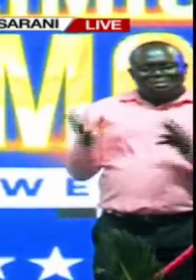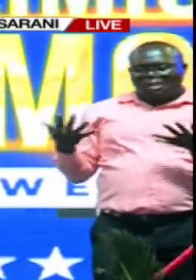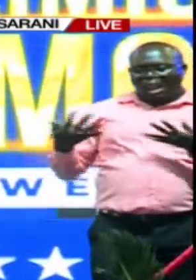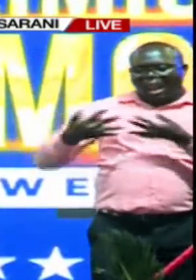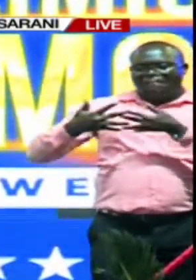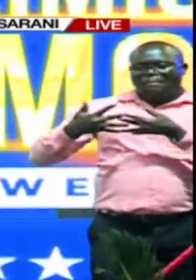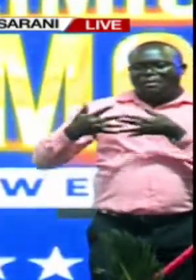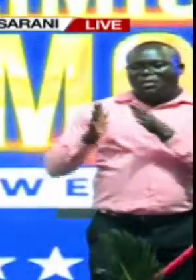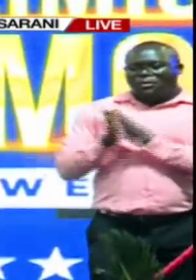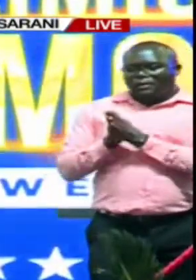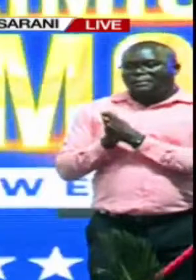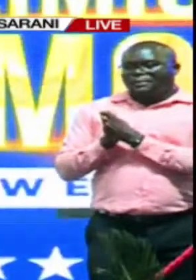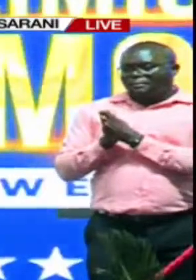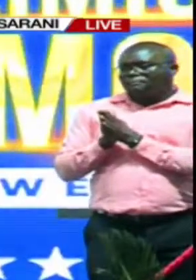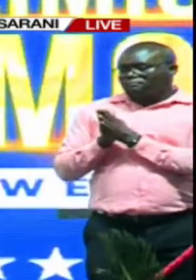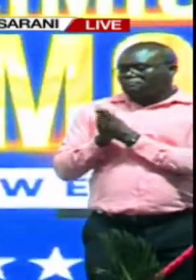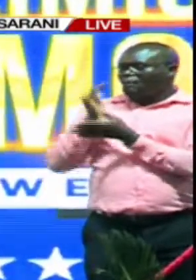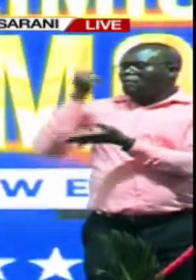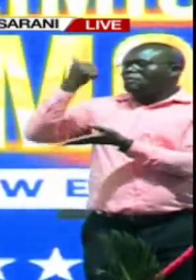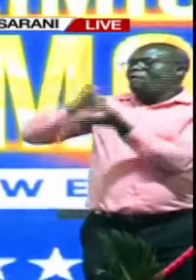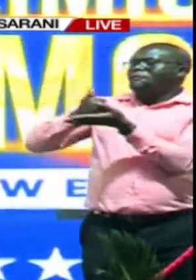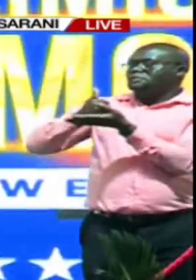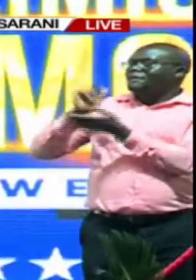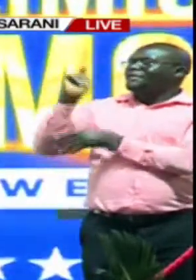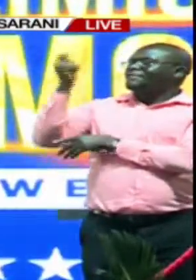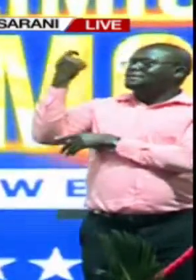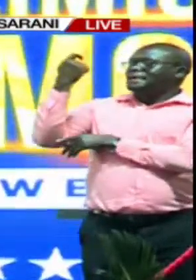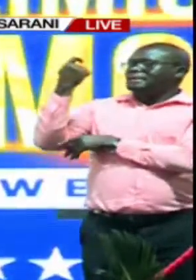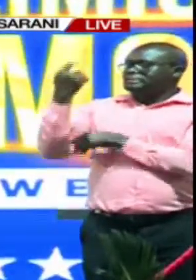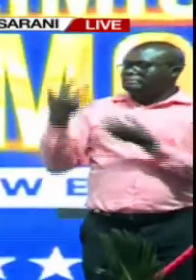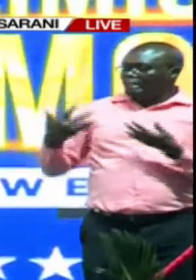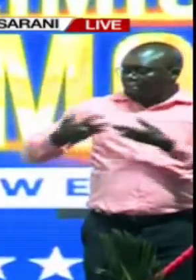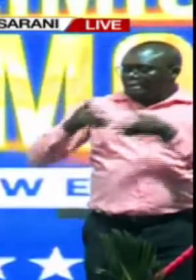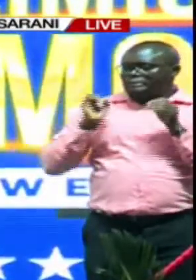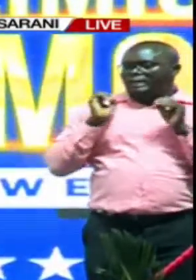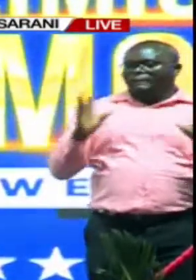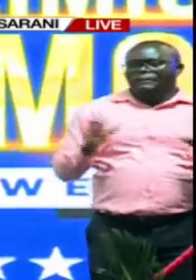haiambatani na kiti cha president.